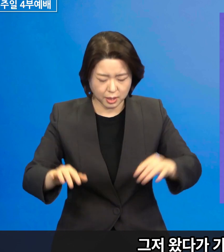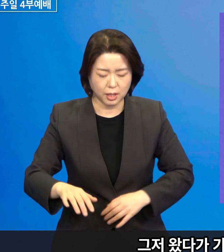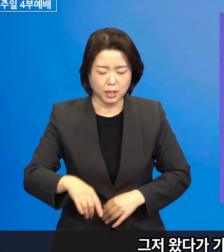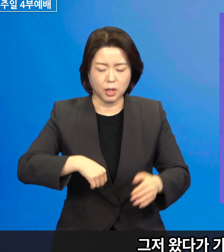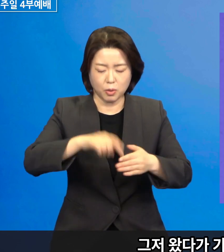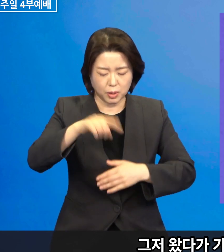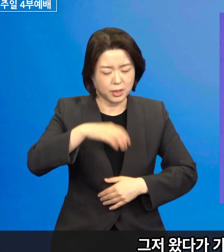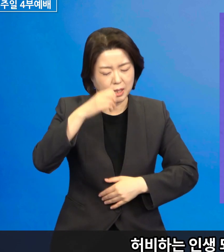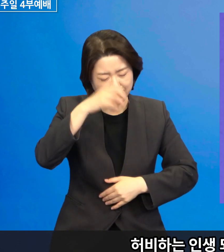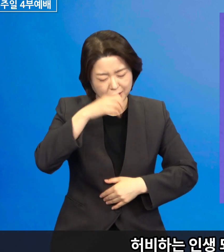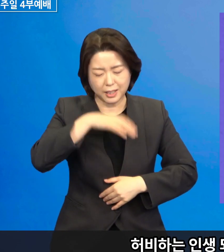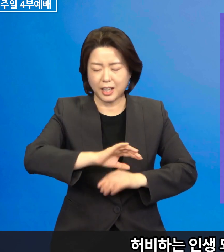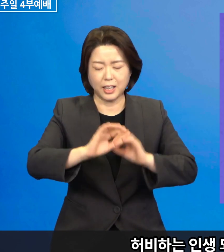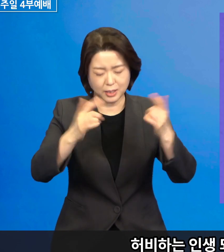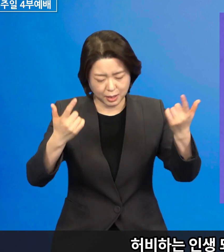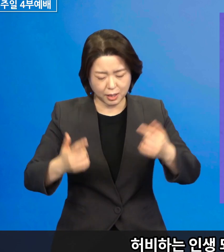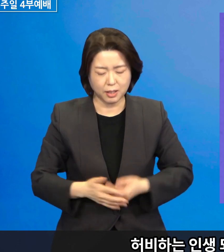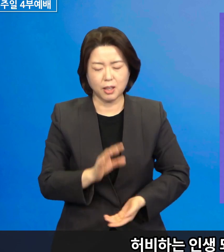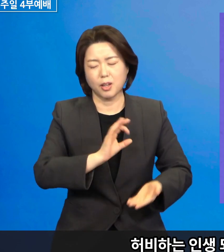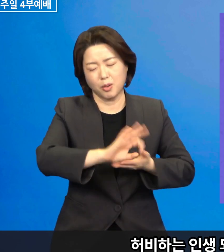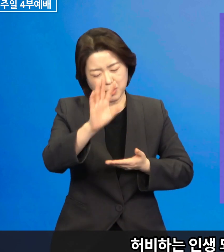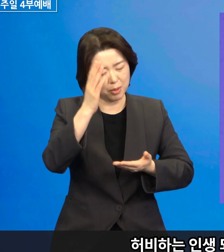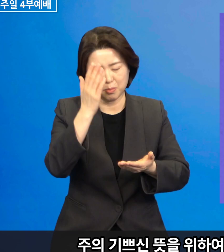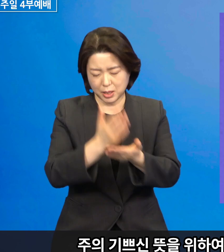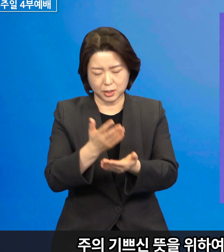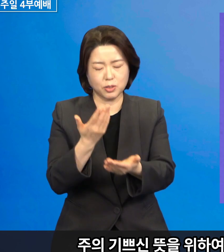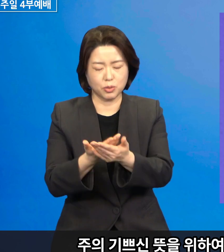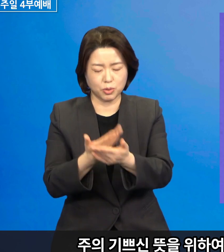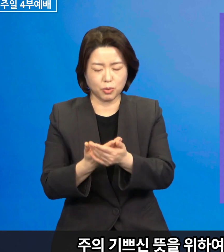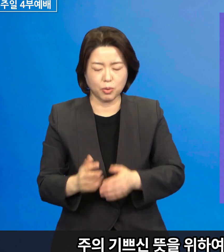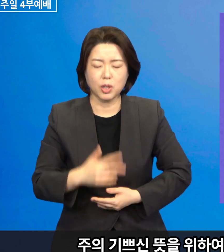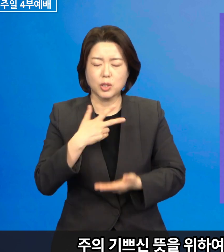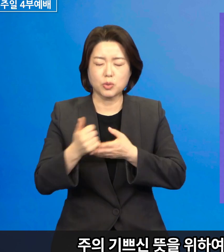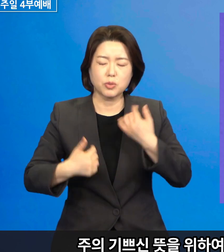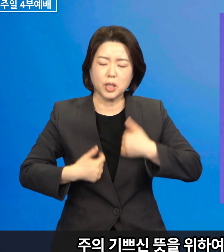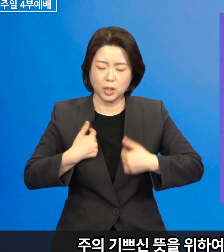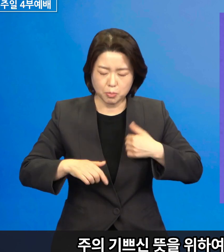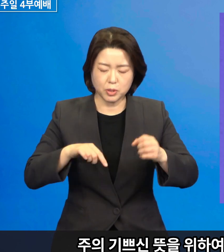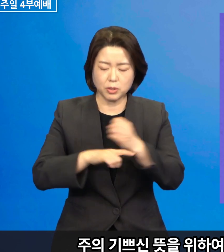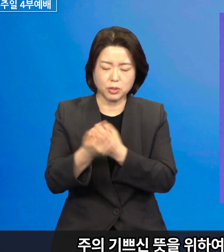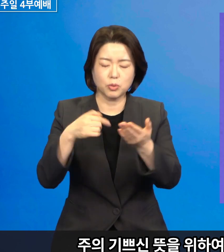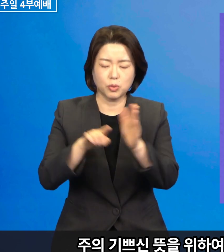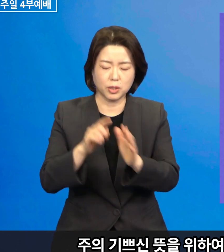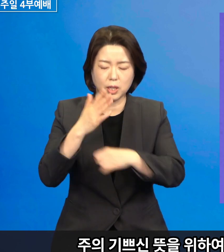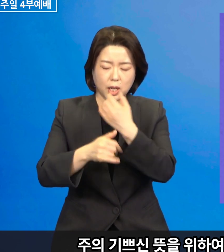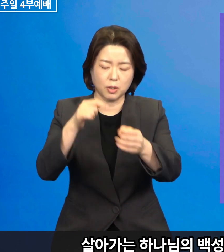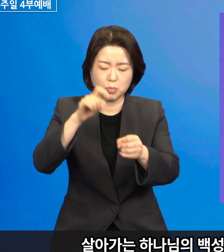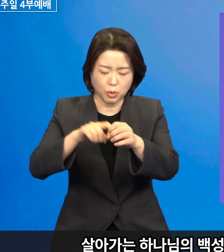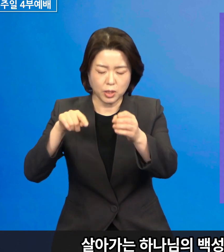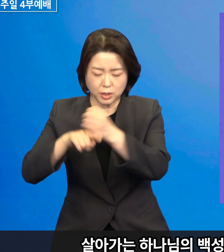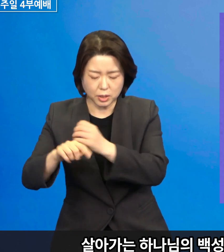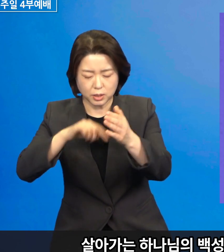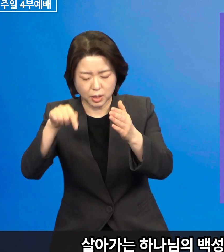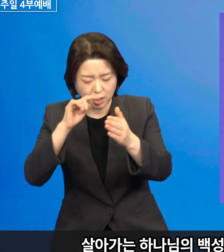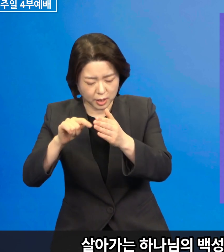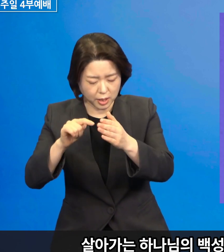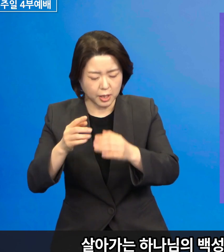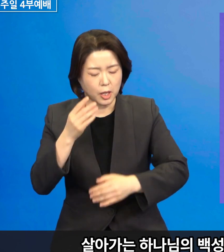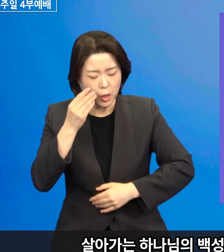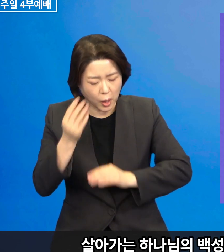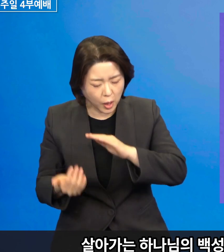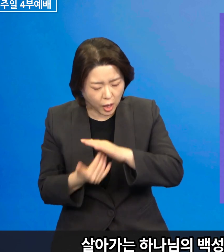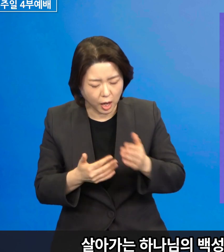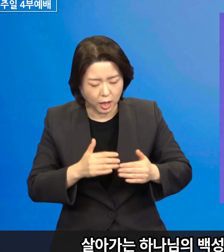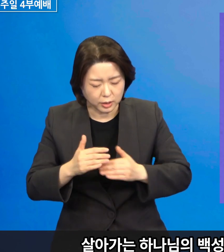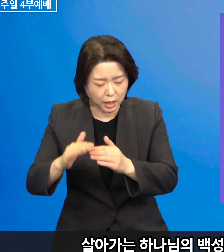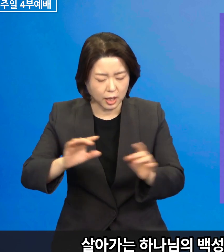왔다가 가지 않게 해주시고 허비되는 인생 되지 않게 해주시고 주의 기쁘신 뜻을 위하여 하나님의 목적과 뜻 가운데 살아가는 하나님의